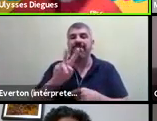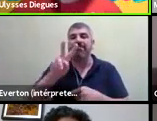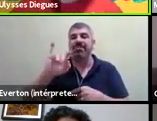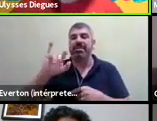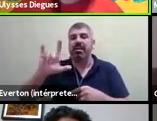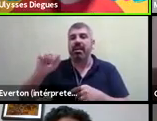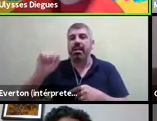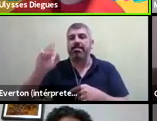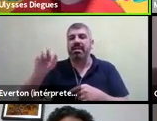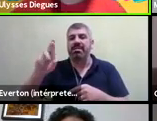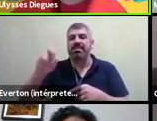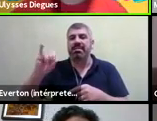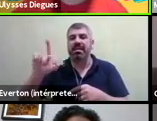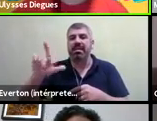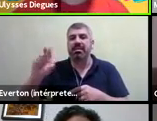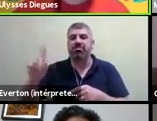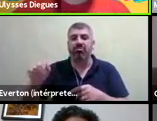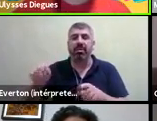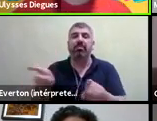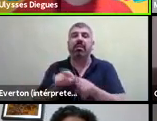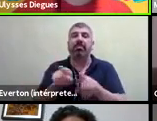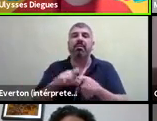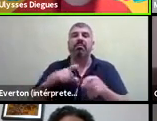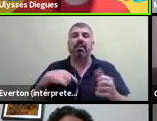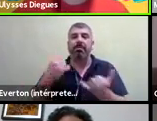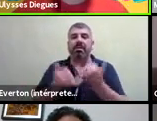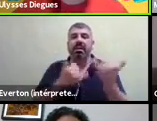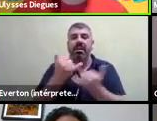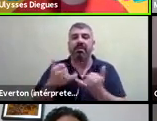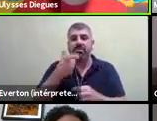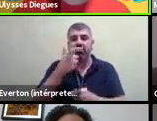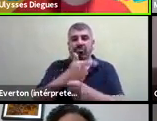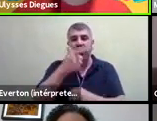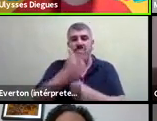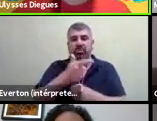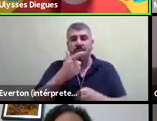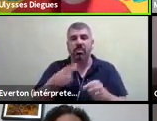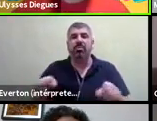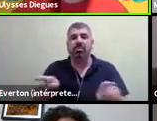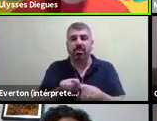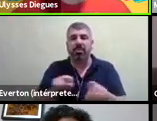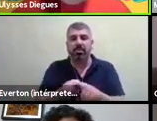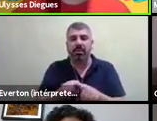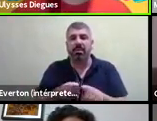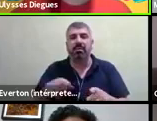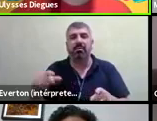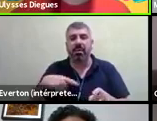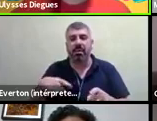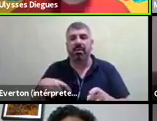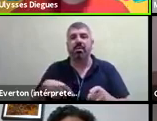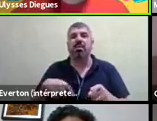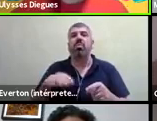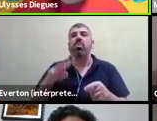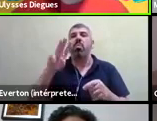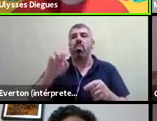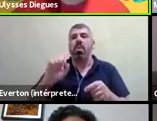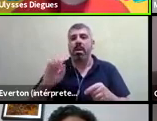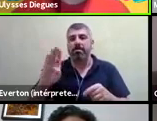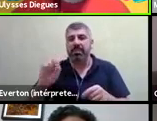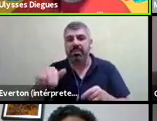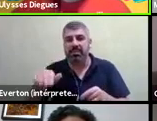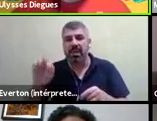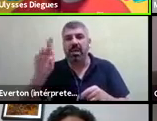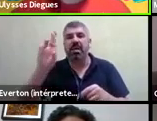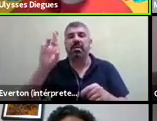A Brincada dos Gestores Educacionais, que também teremos uma live. A gente agora está fazendo live, webinar o tempo inteiro, porque é uma possibilidade de